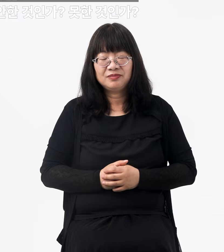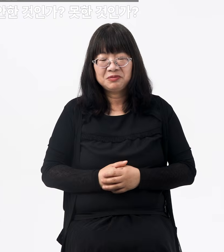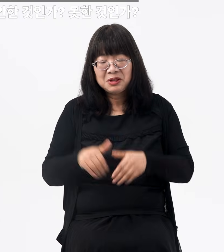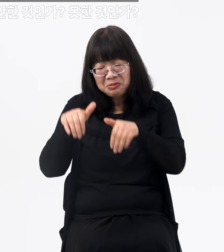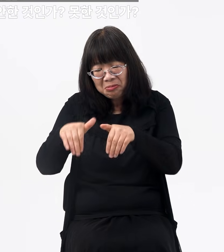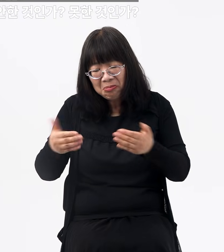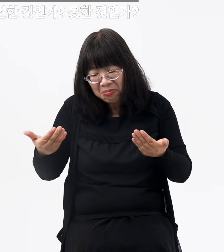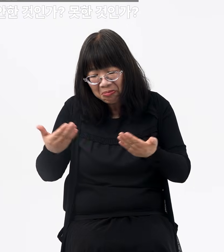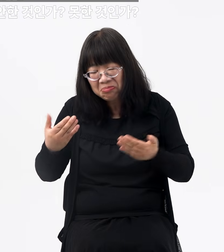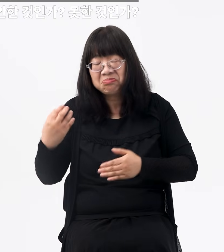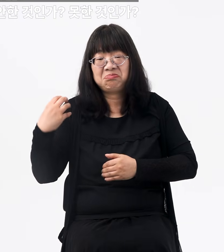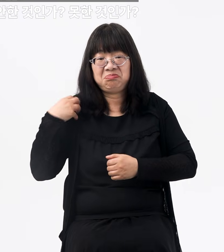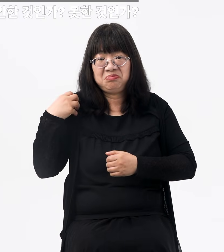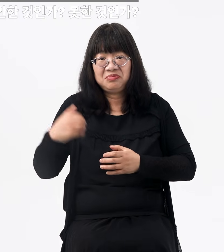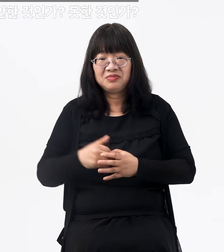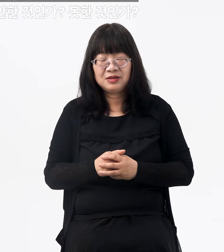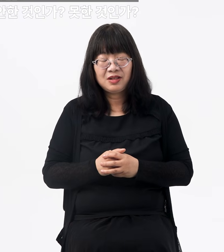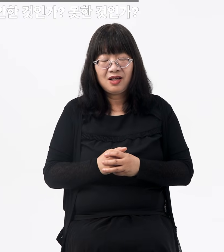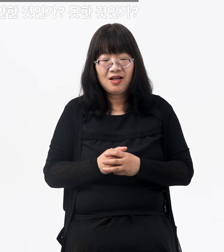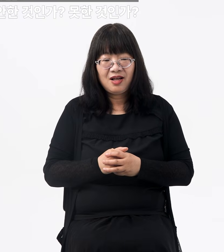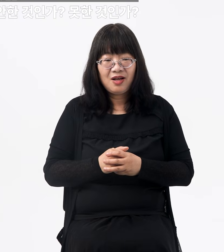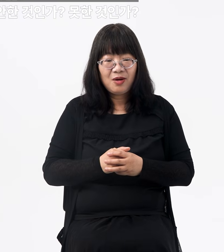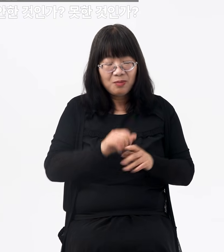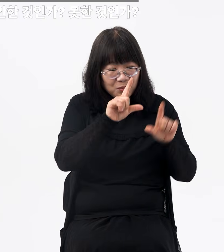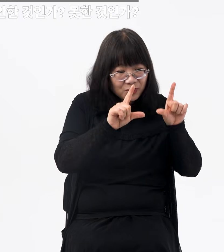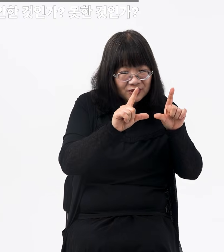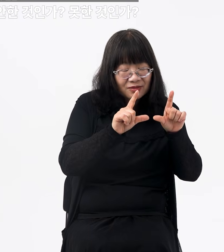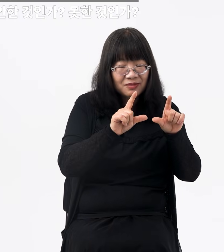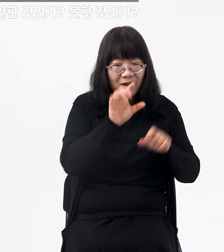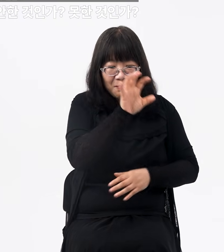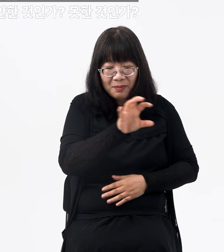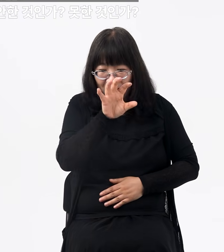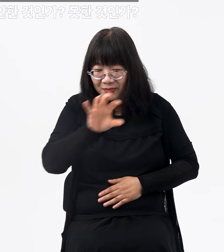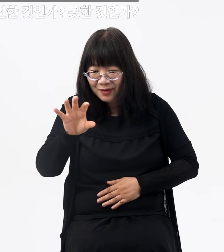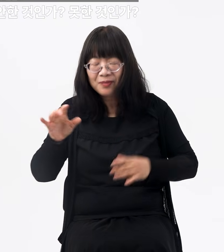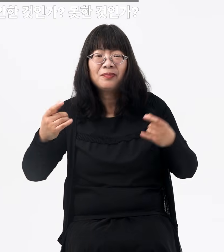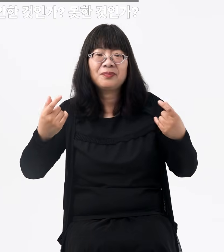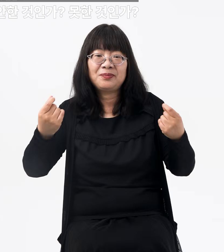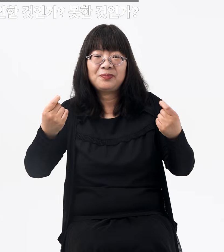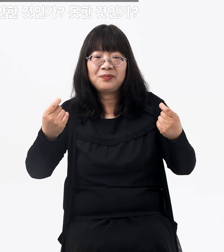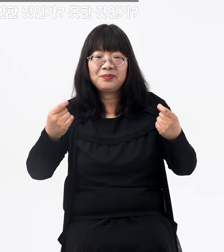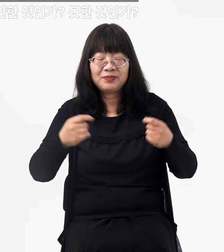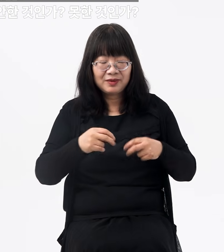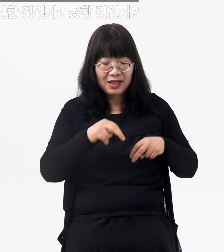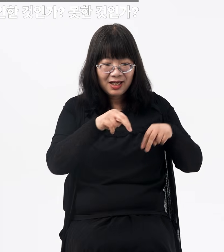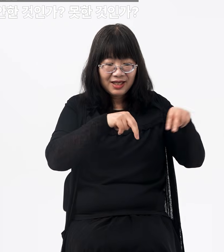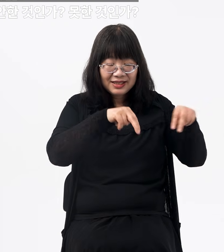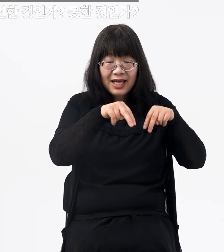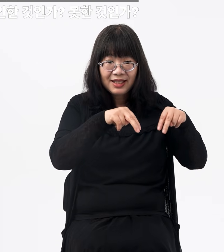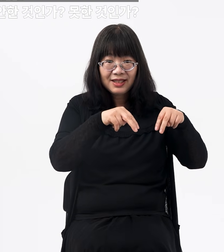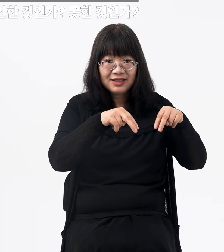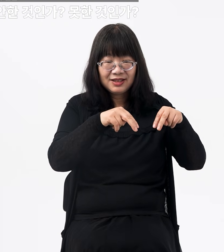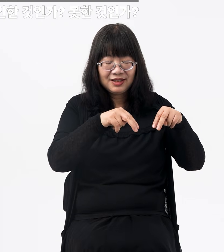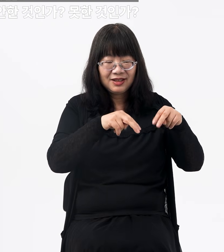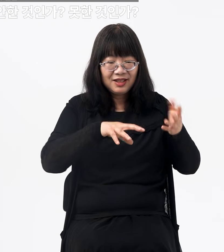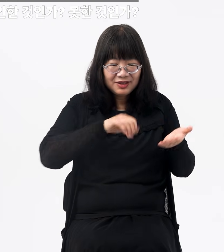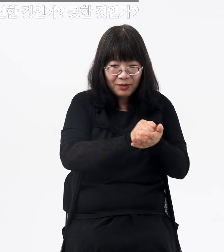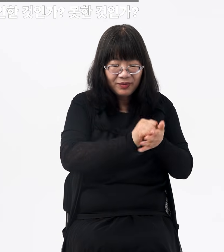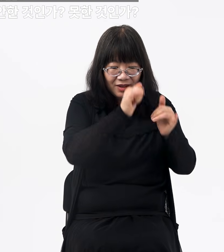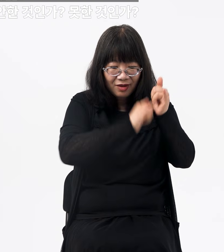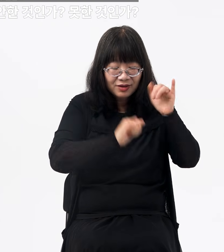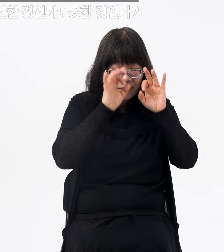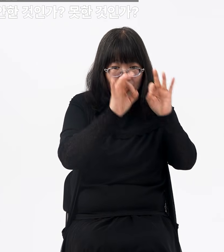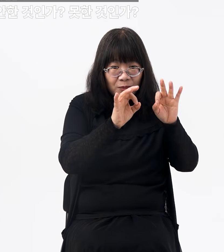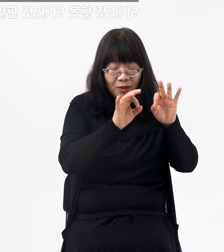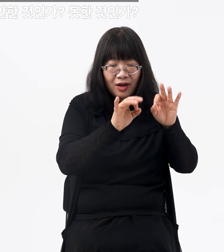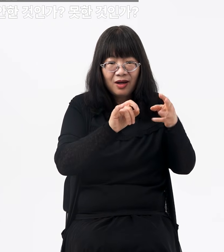노역을 하였더라. 패턴이 똑같죠? 자, 사사기 지금 전명의 역사 속에서 패턴은